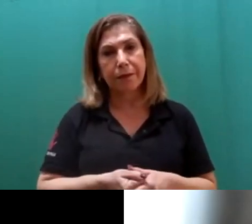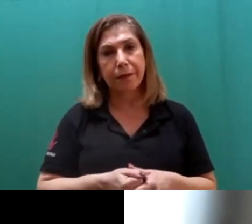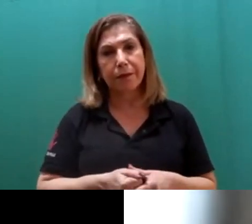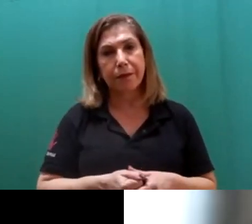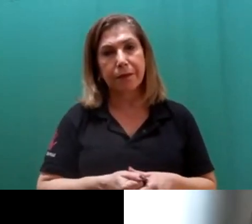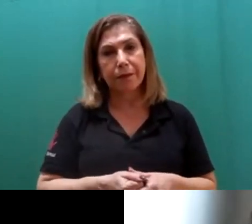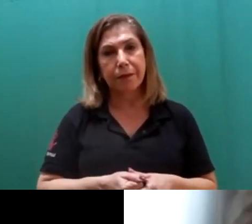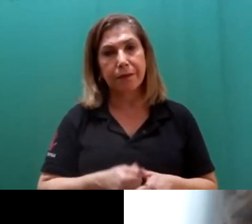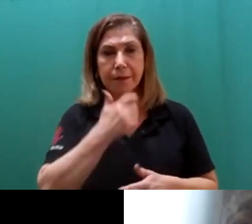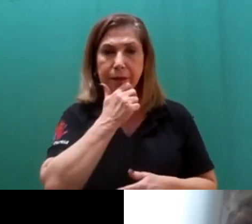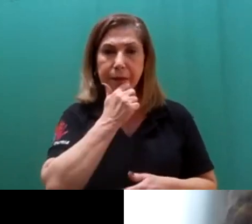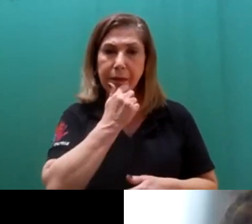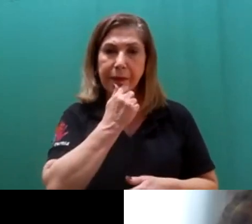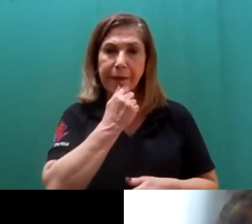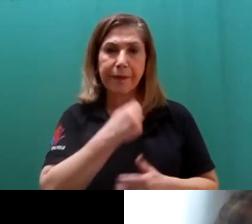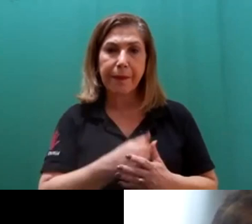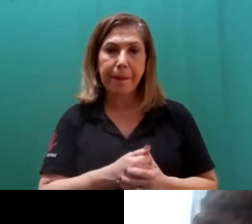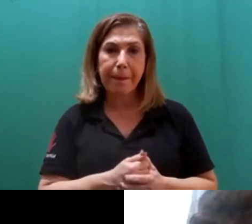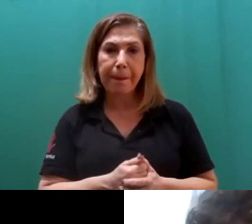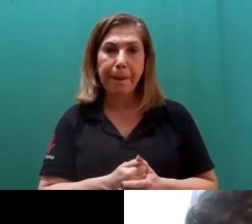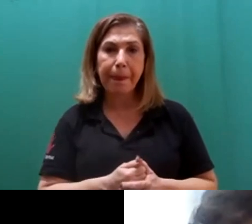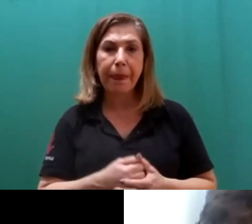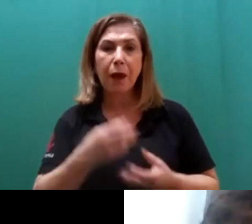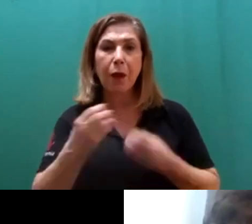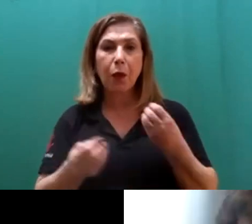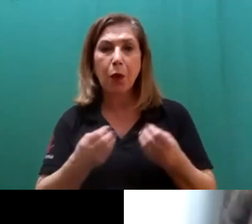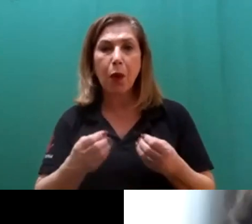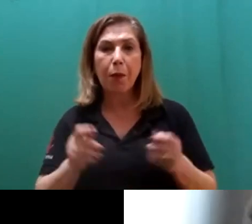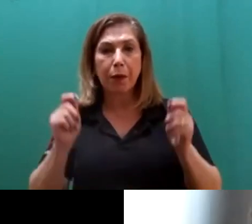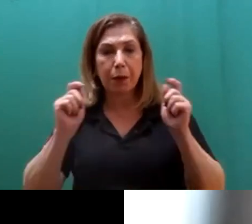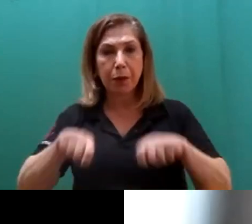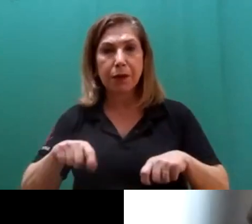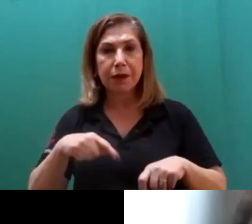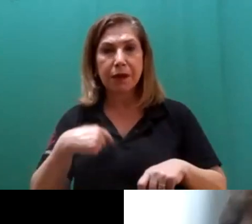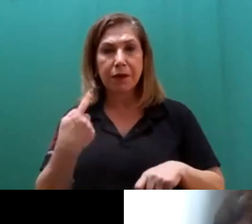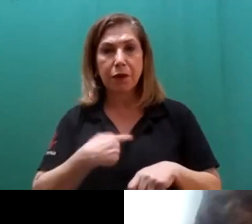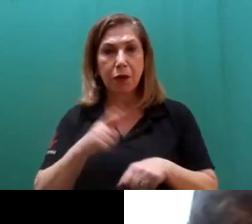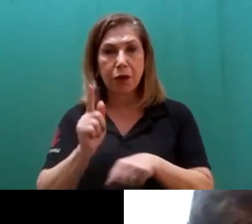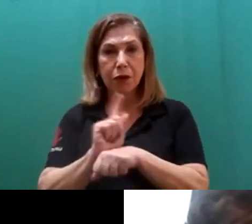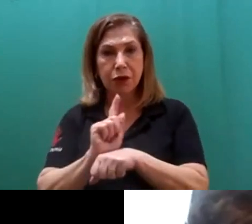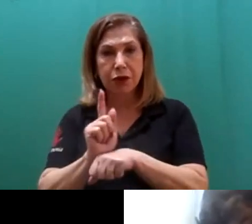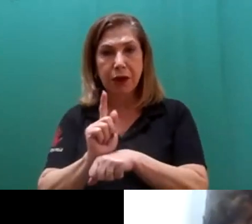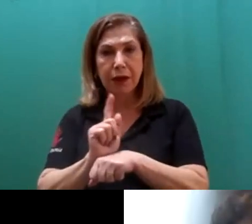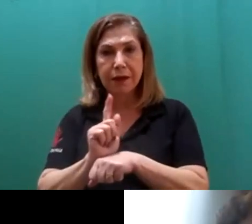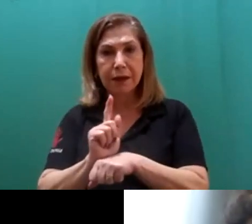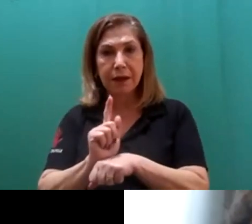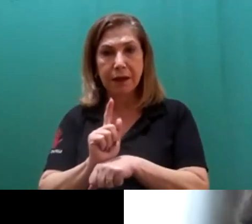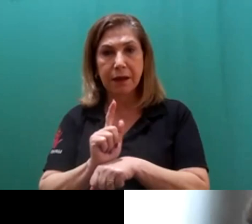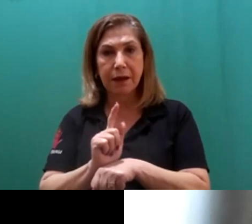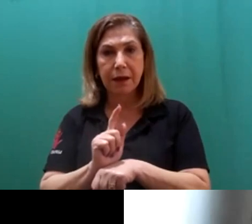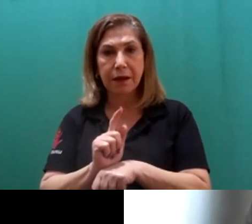organize, let's say, manage the organic waste that will not go anymore to the landfill,